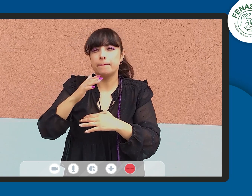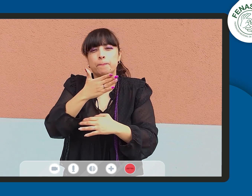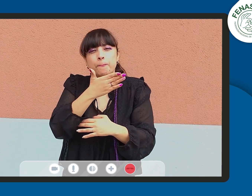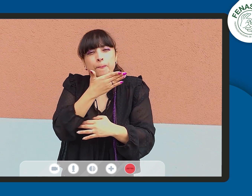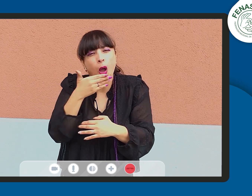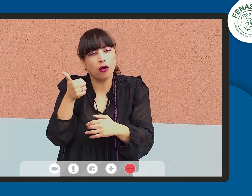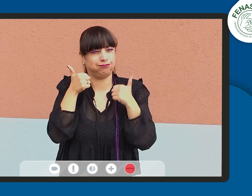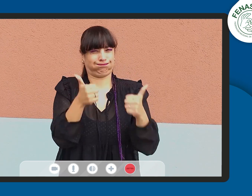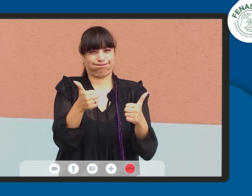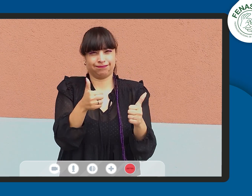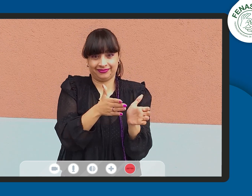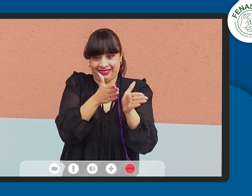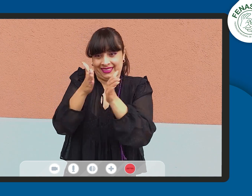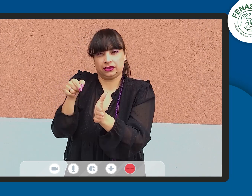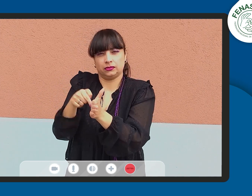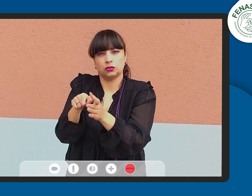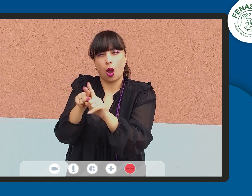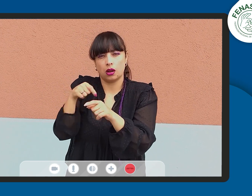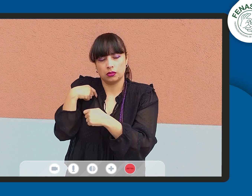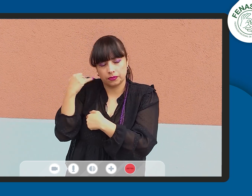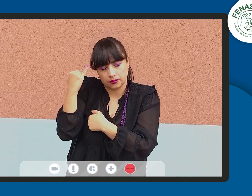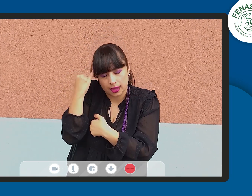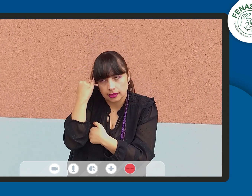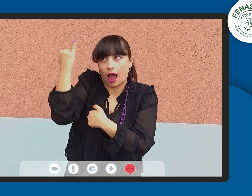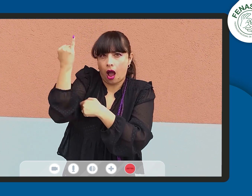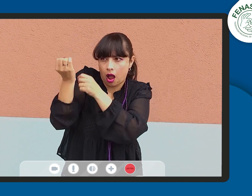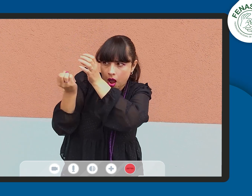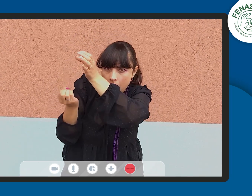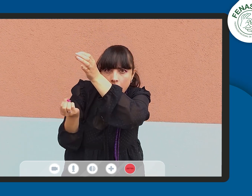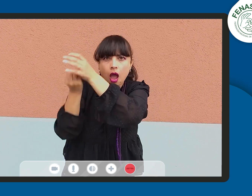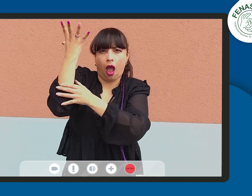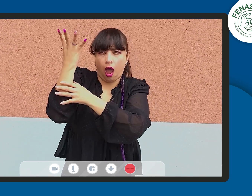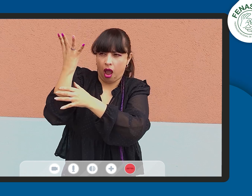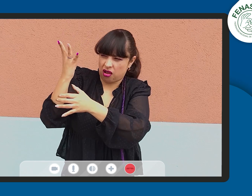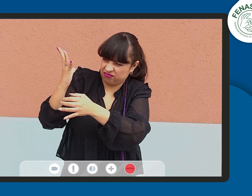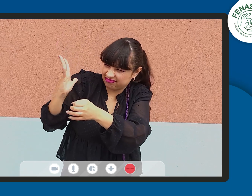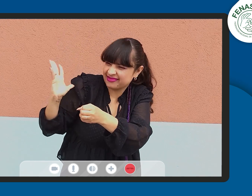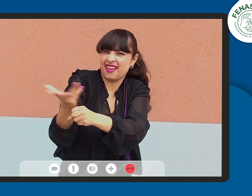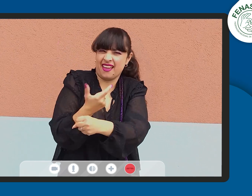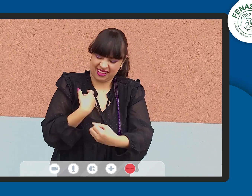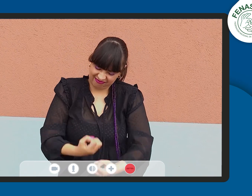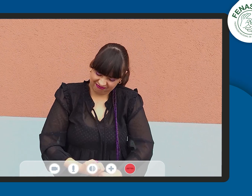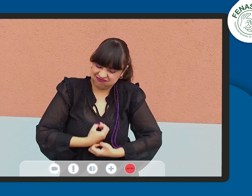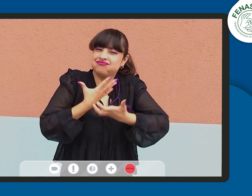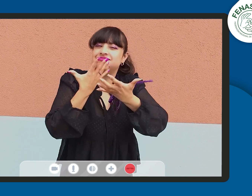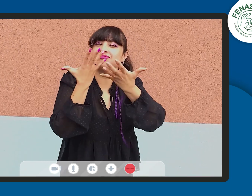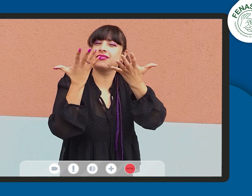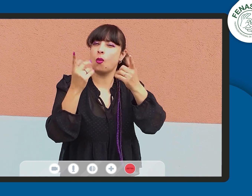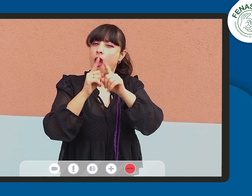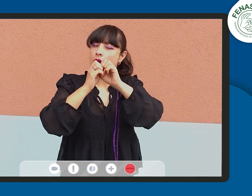más. Eso está bien, pero para mí son mejores las ideas propias, las ideas originales, fruto de la imaginación.